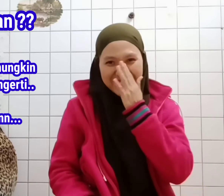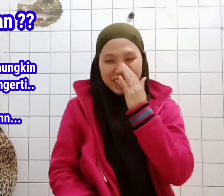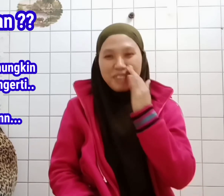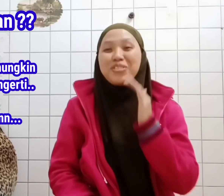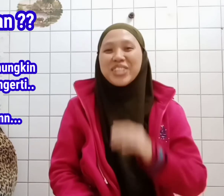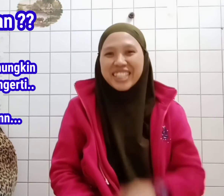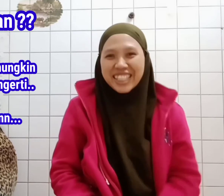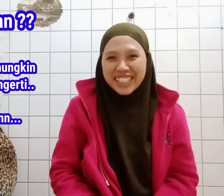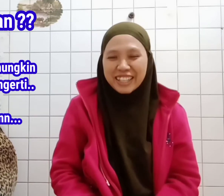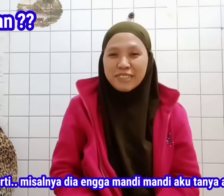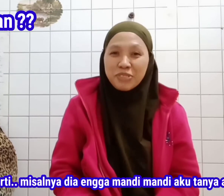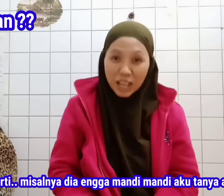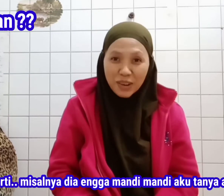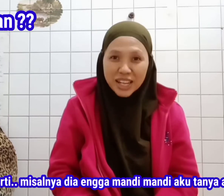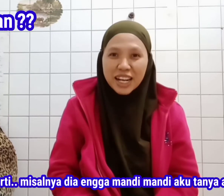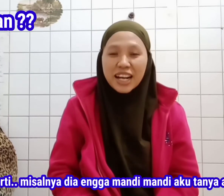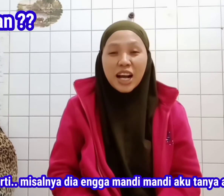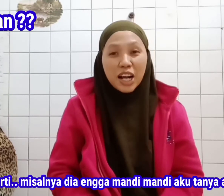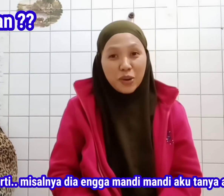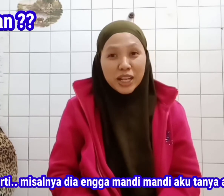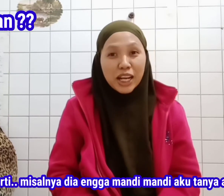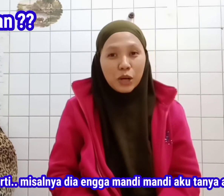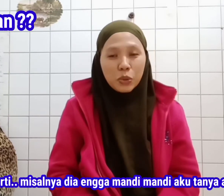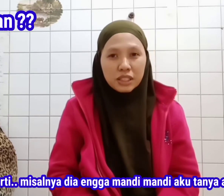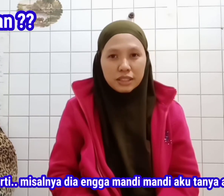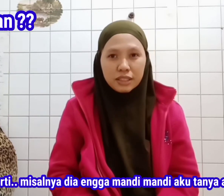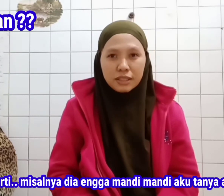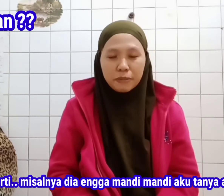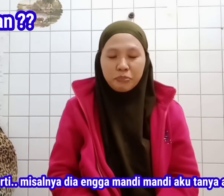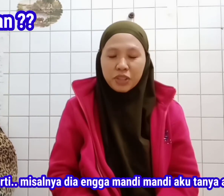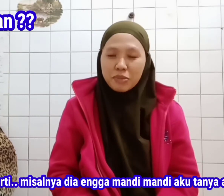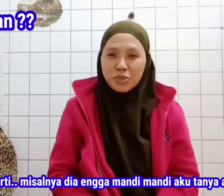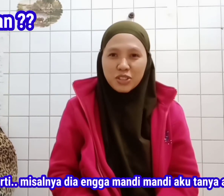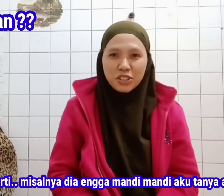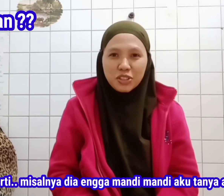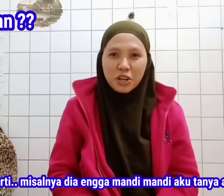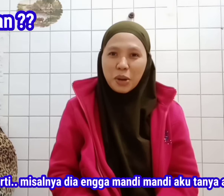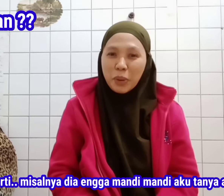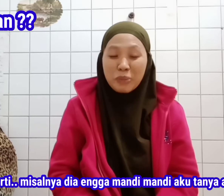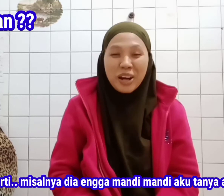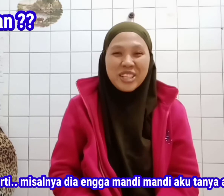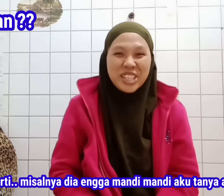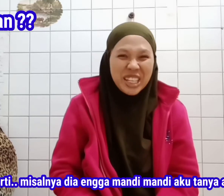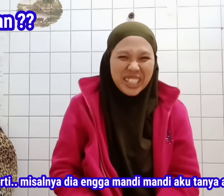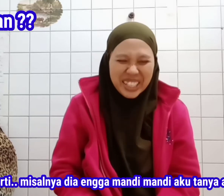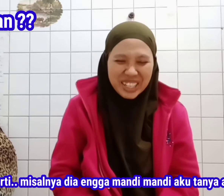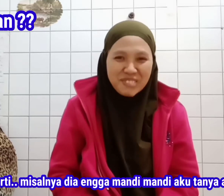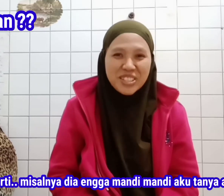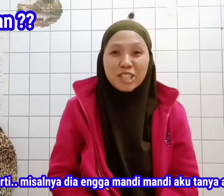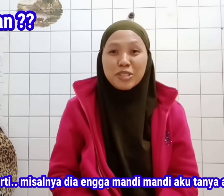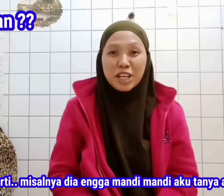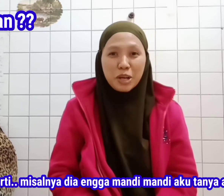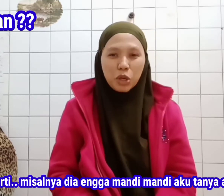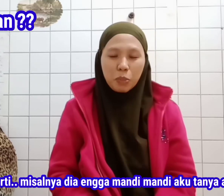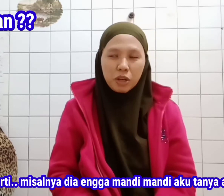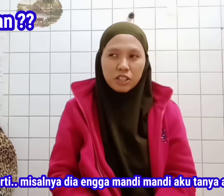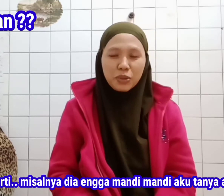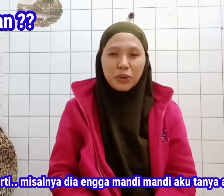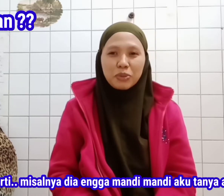ngerti. Mungkin kalau anak aku ngerti. Misalnya dia nggak mandi. Misalnya dia nggak mandi gitu, aku tanya